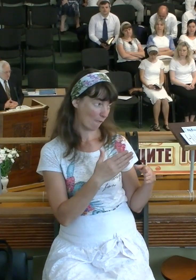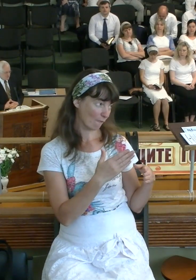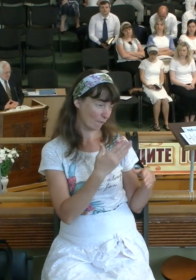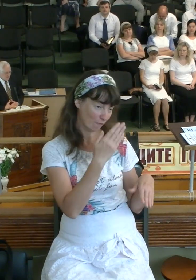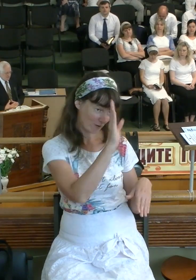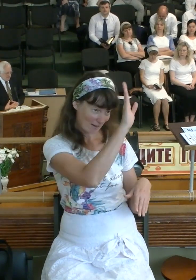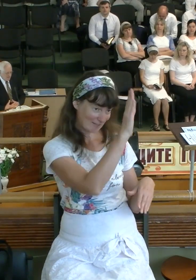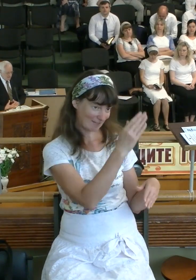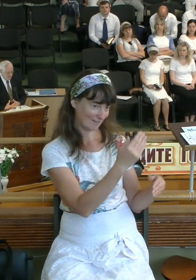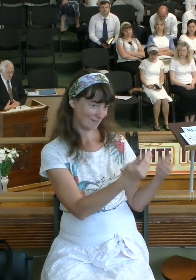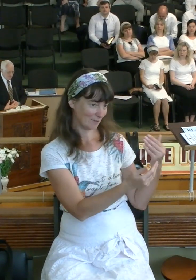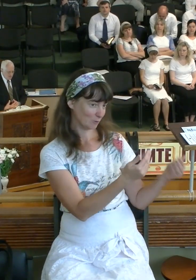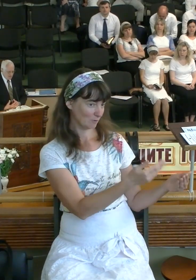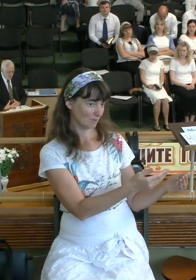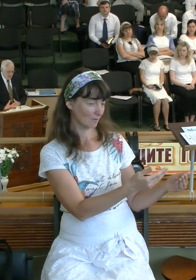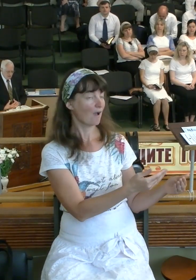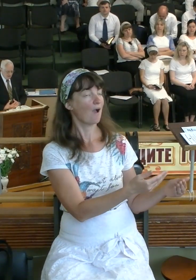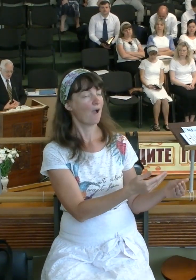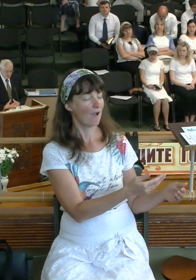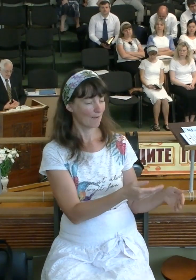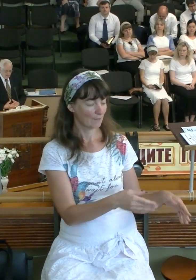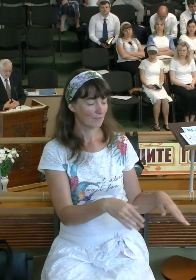что